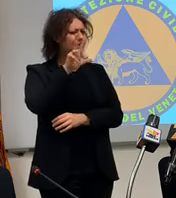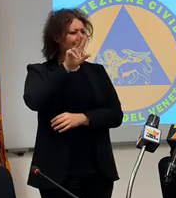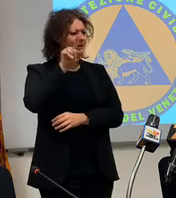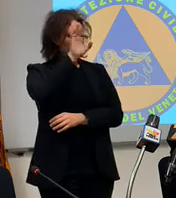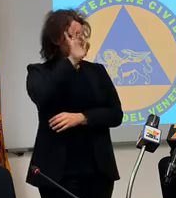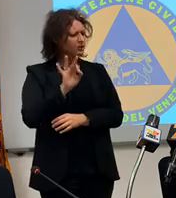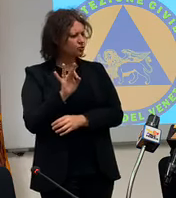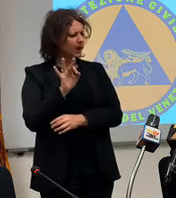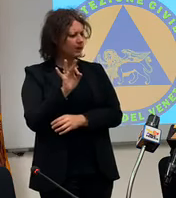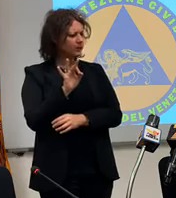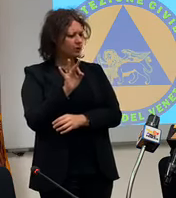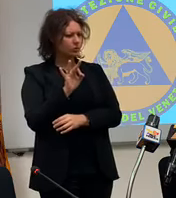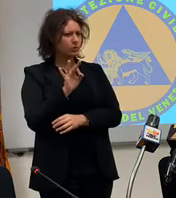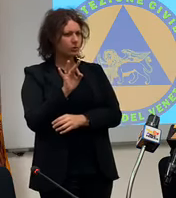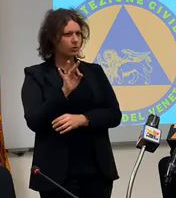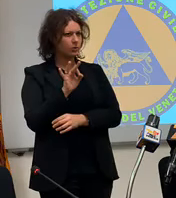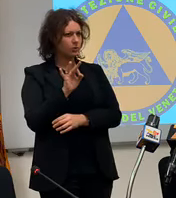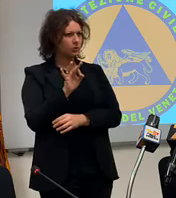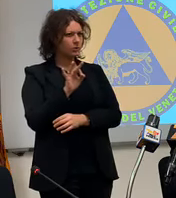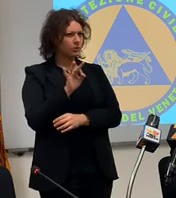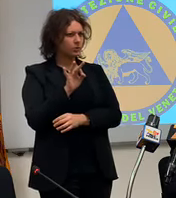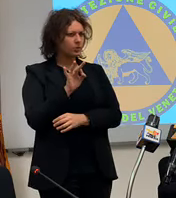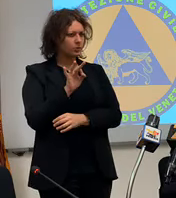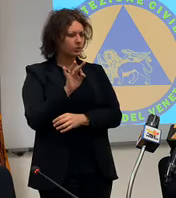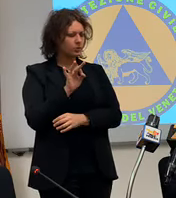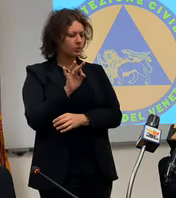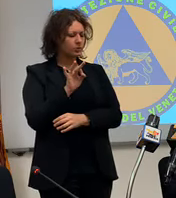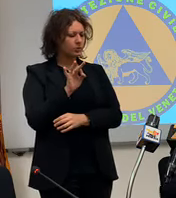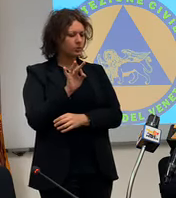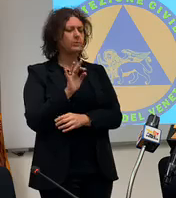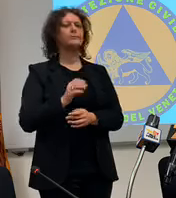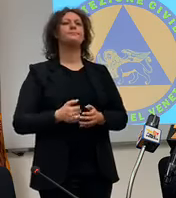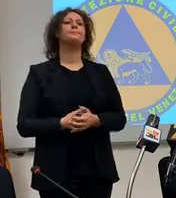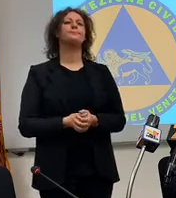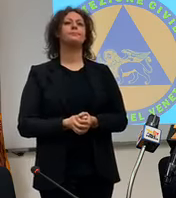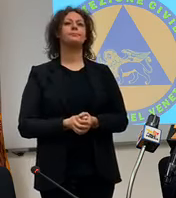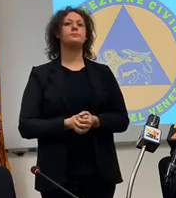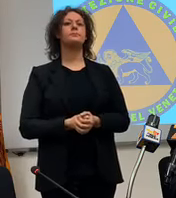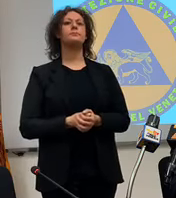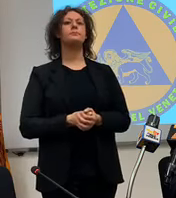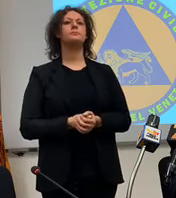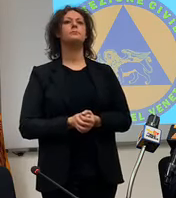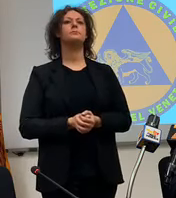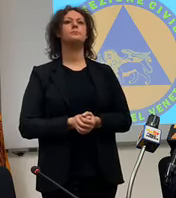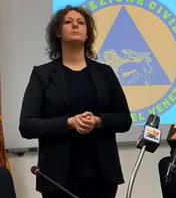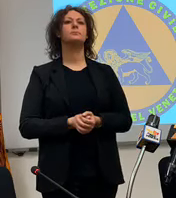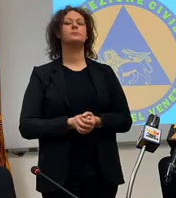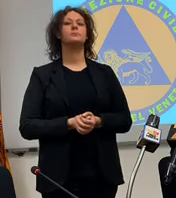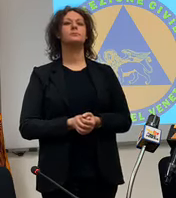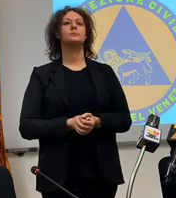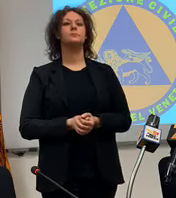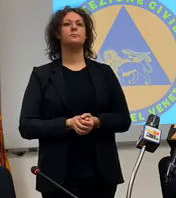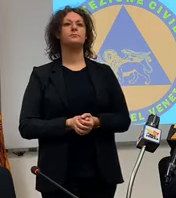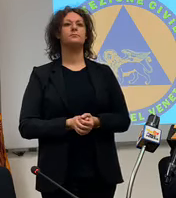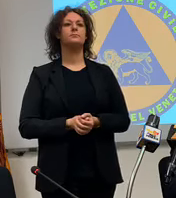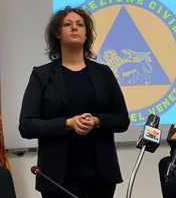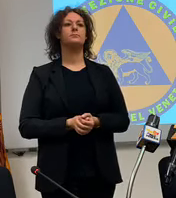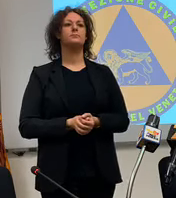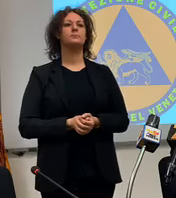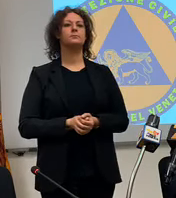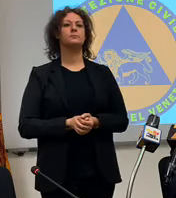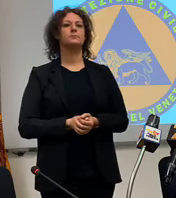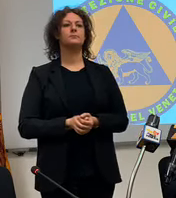32% Allora barra 44% no Allora diciamo che i primi vengono divisi